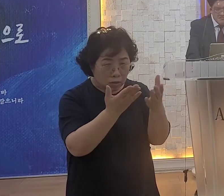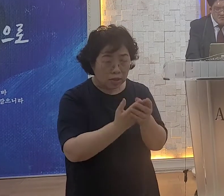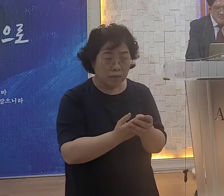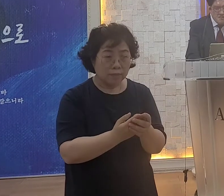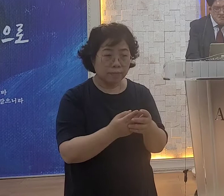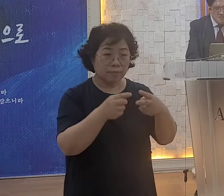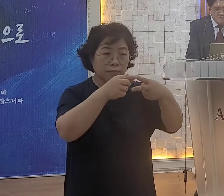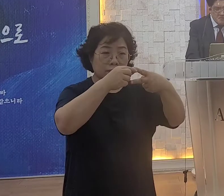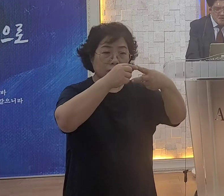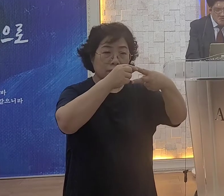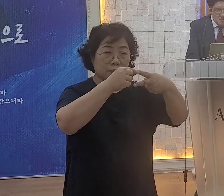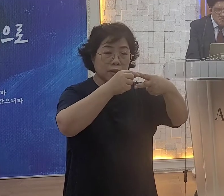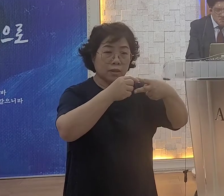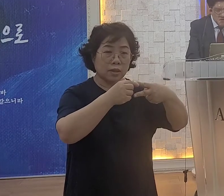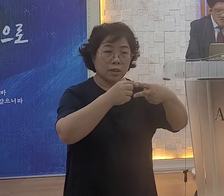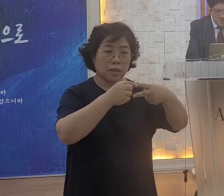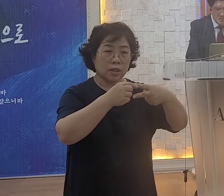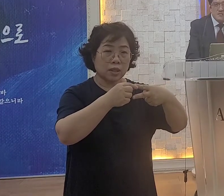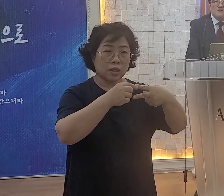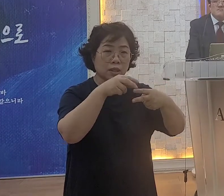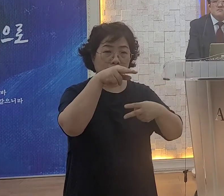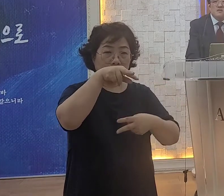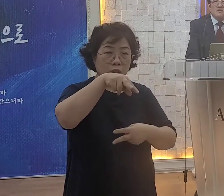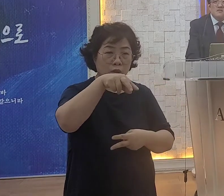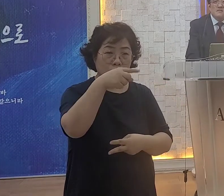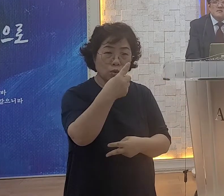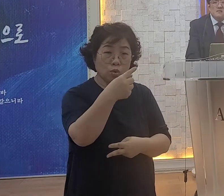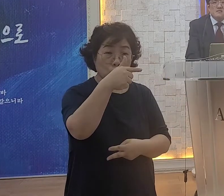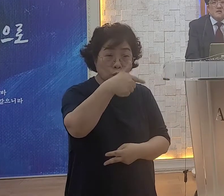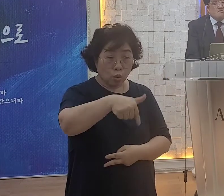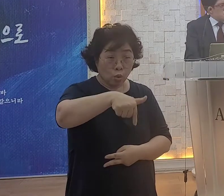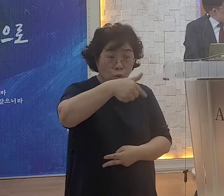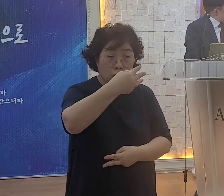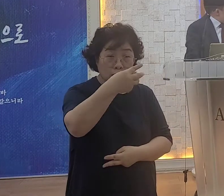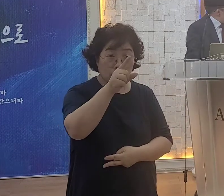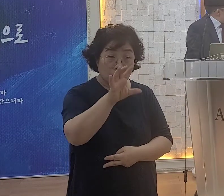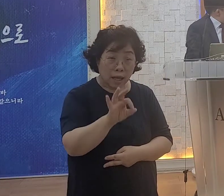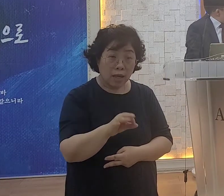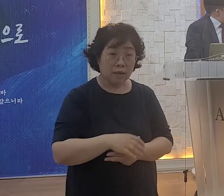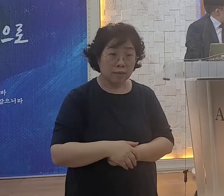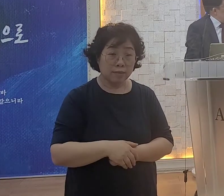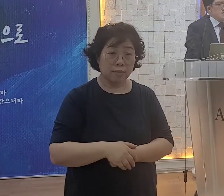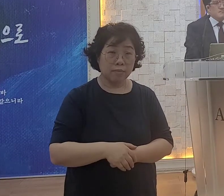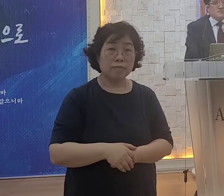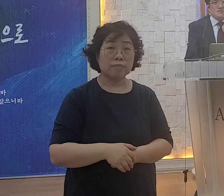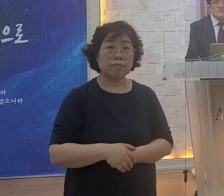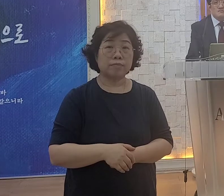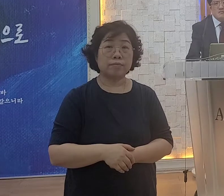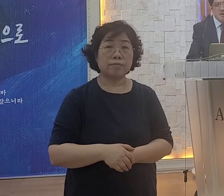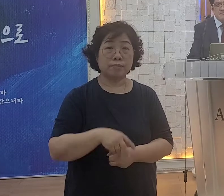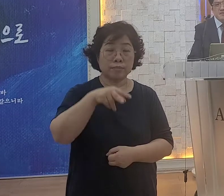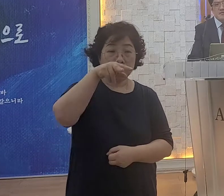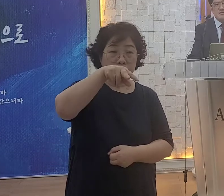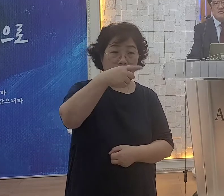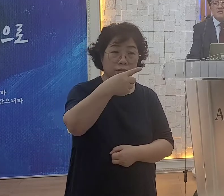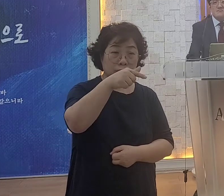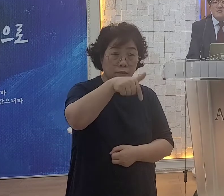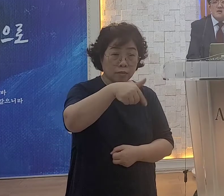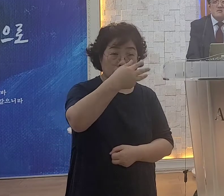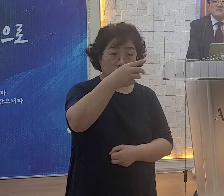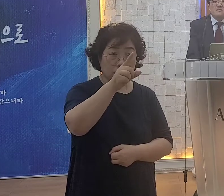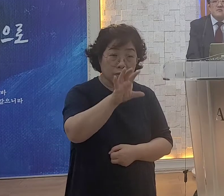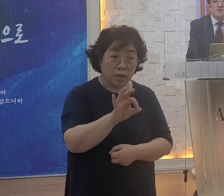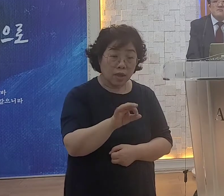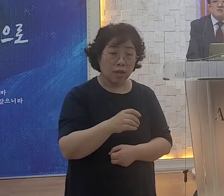번째 단어가 뭐냐면 속량이라는 단어입니다. 제가 오늘 조그맣게 이 말씀을 찾아보지 않고 앞에 그냥